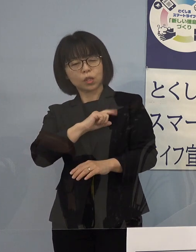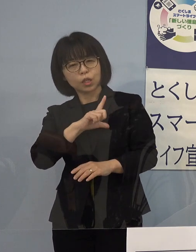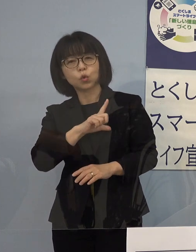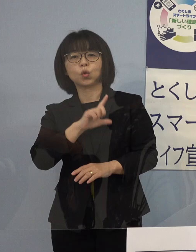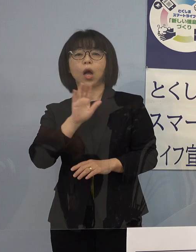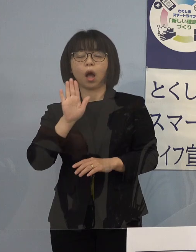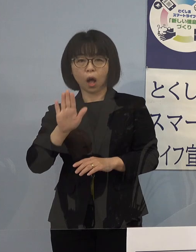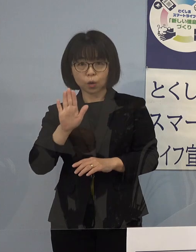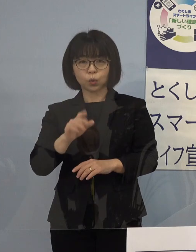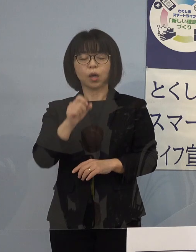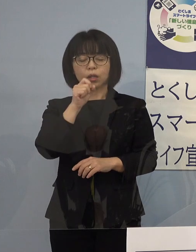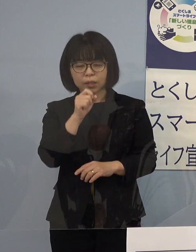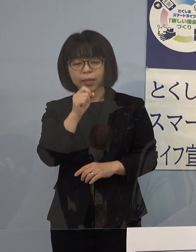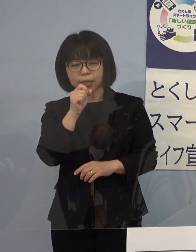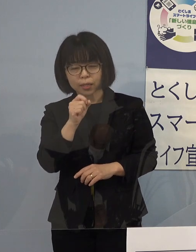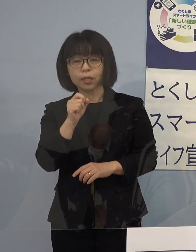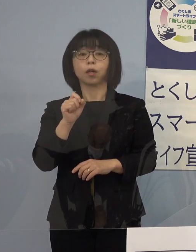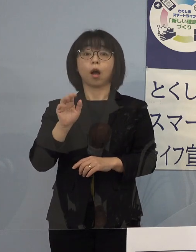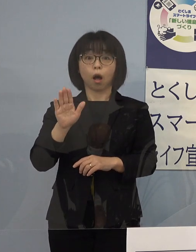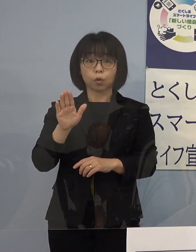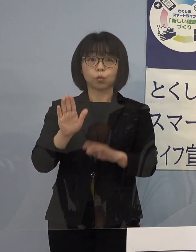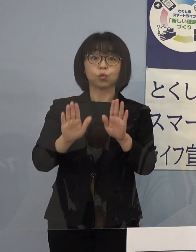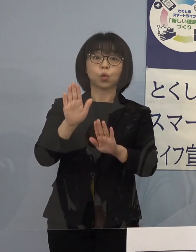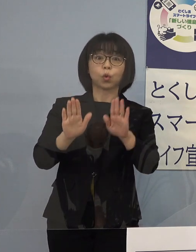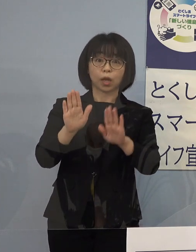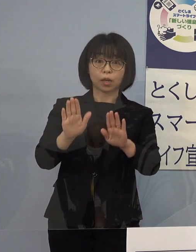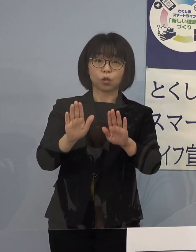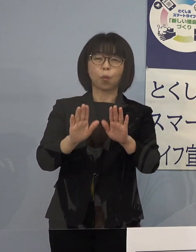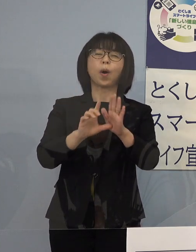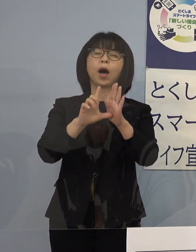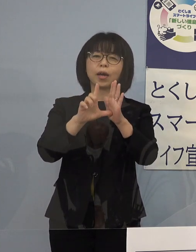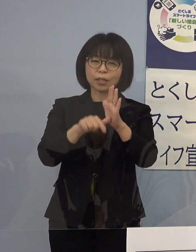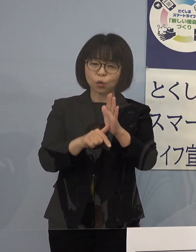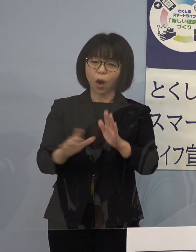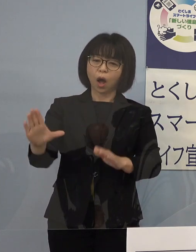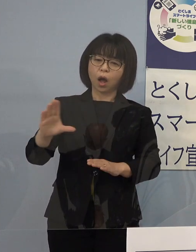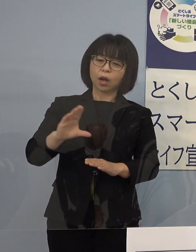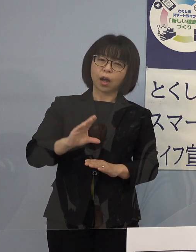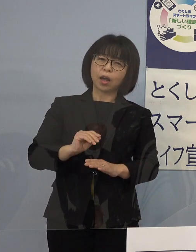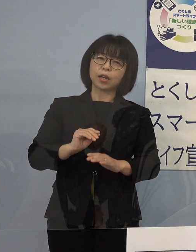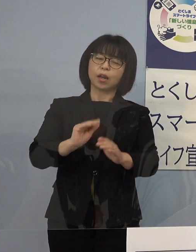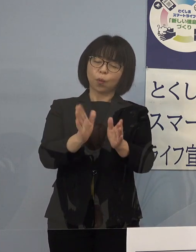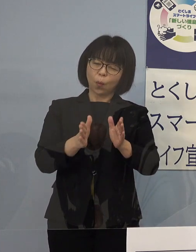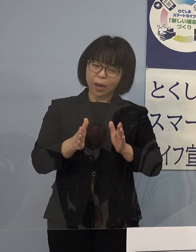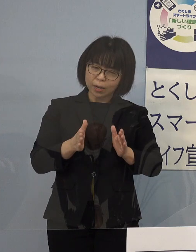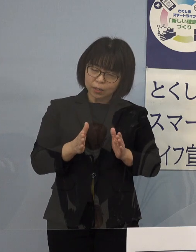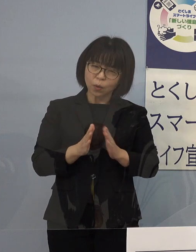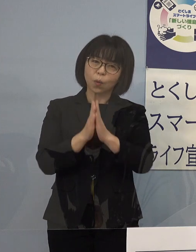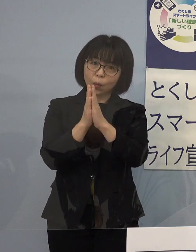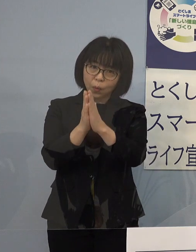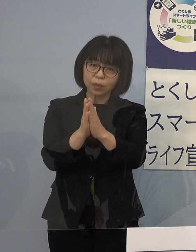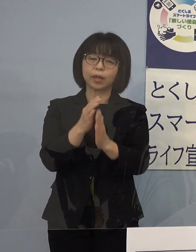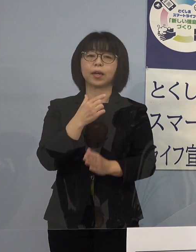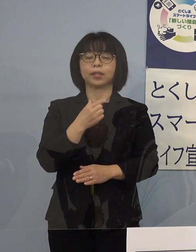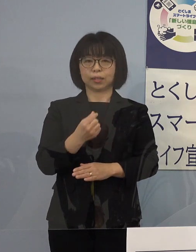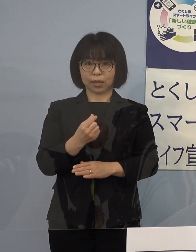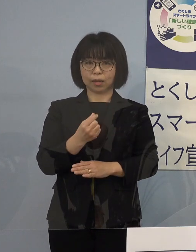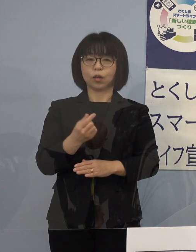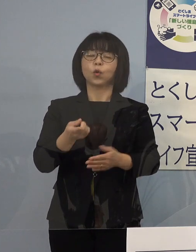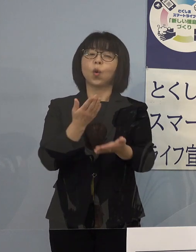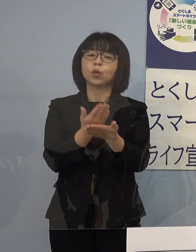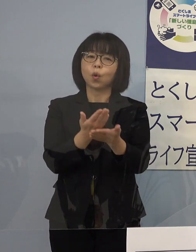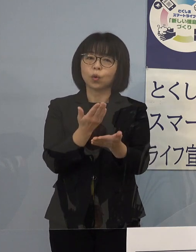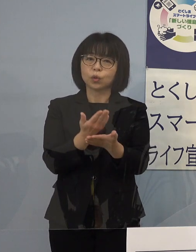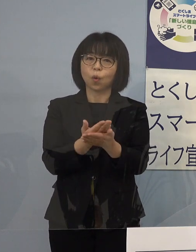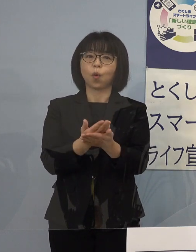が出てるっていう場合には、まあ、ぜひご来店を控えていただきたいと、こうした要請